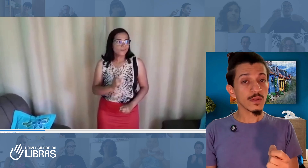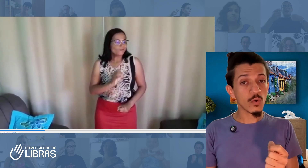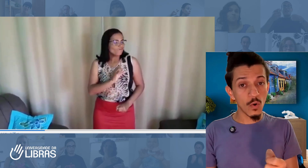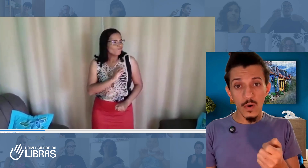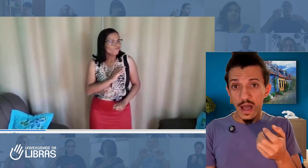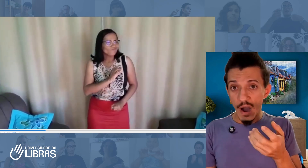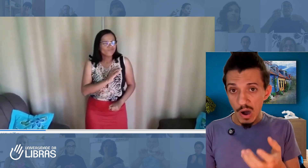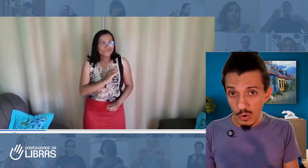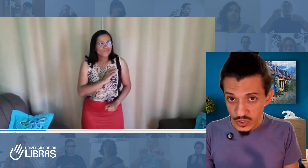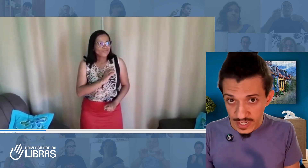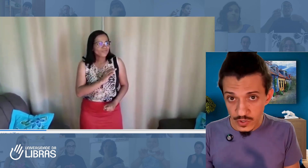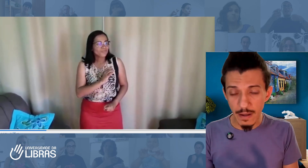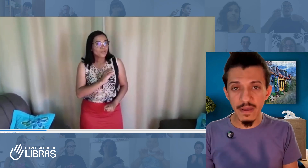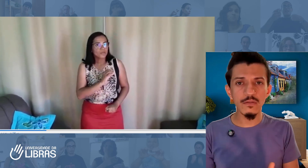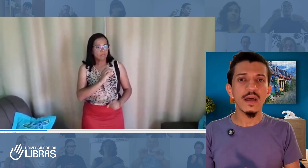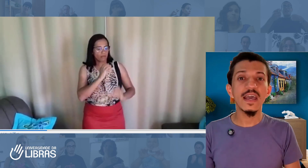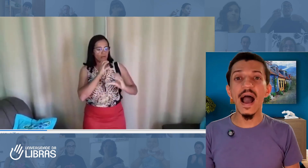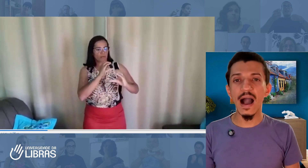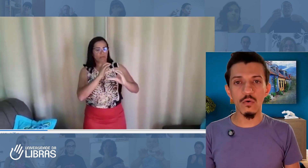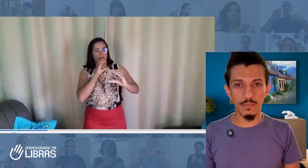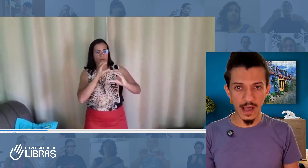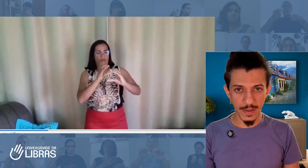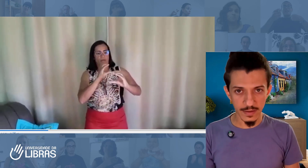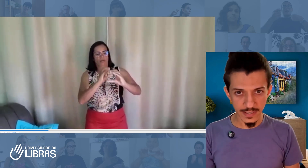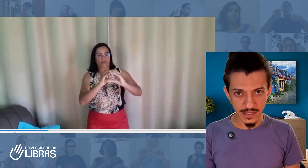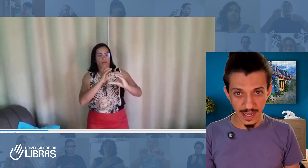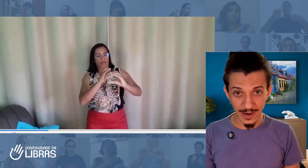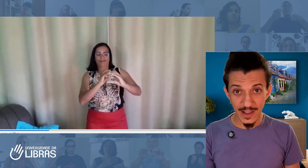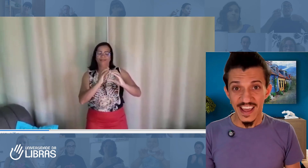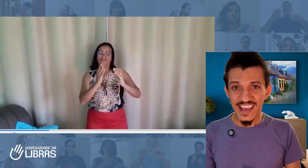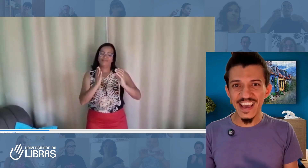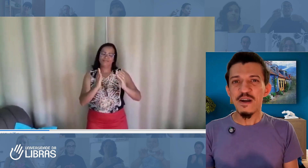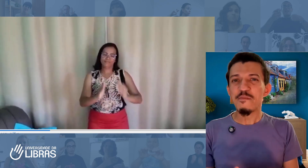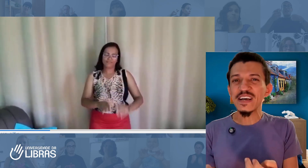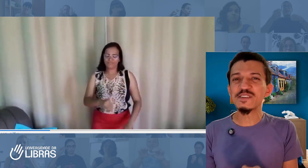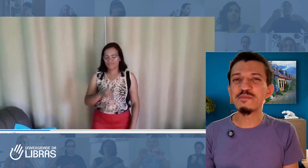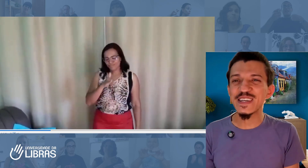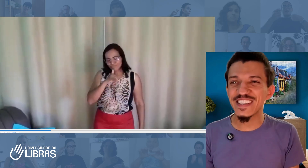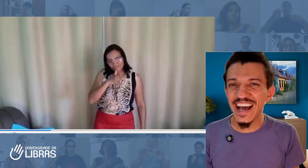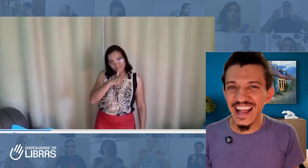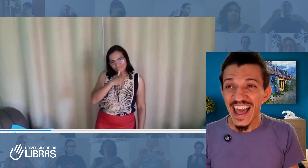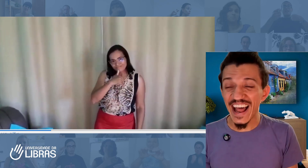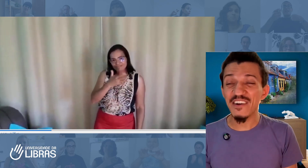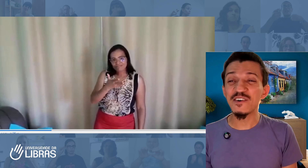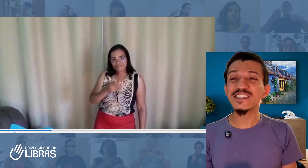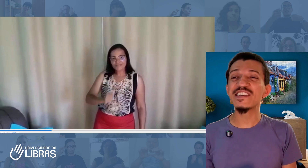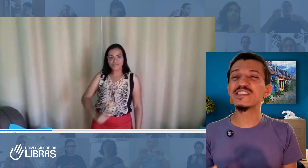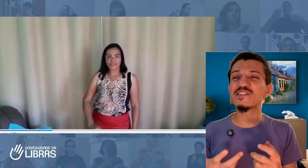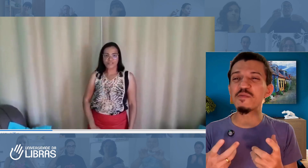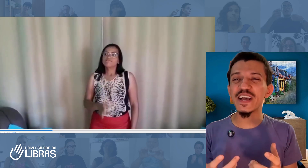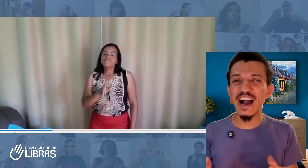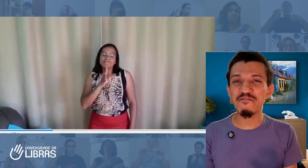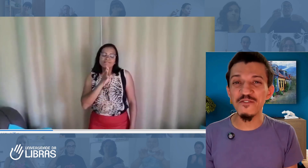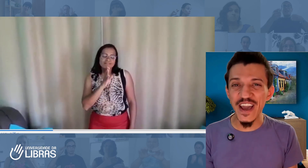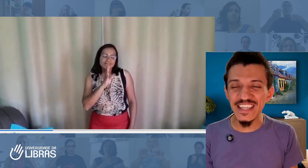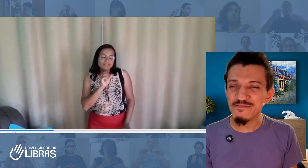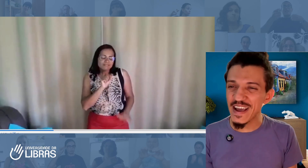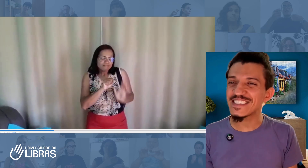com o direcionamento e acompanhamento necessário. E, para surpresa dela, ela conseguiu se comunicar fluentemente em Libras